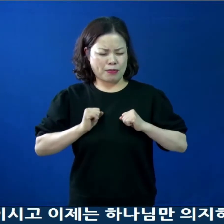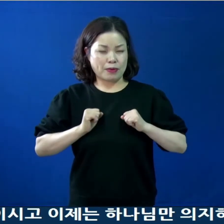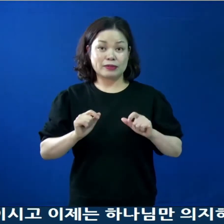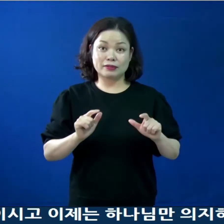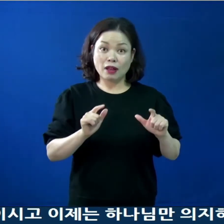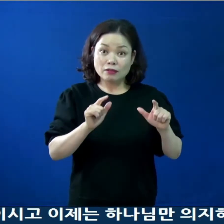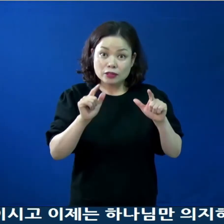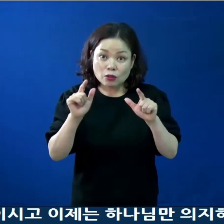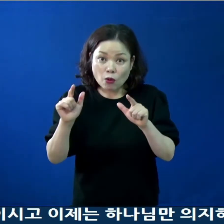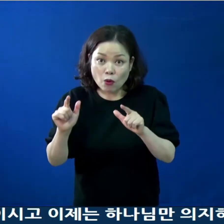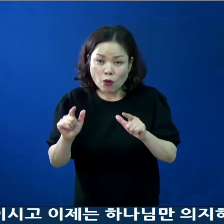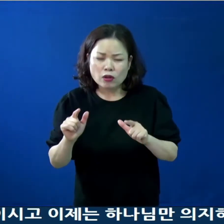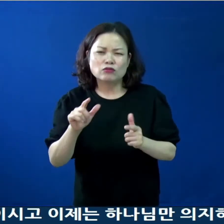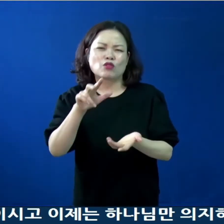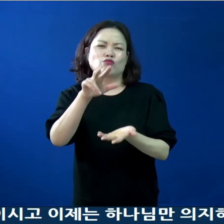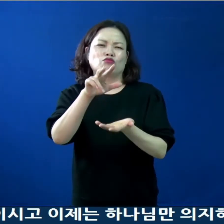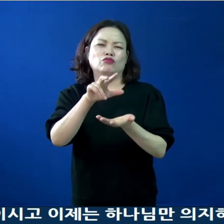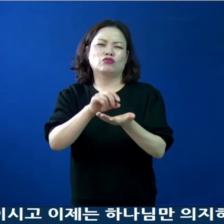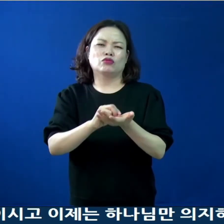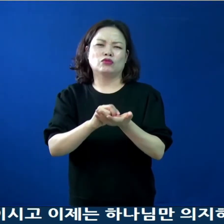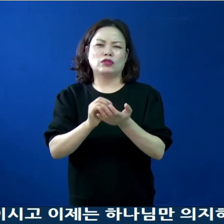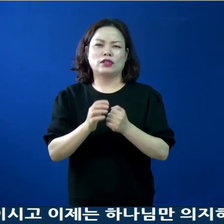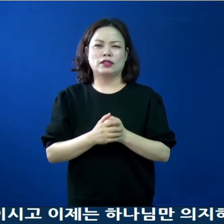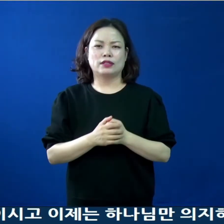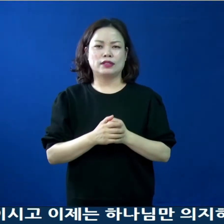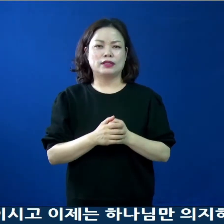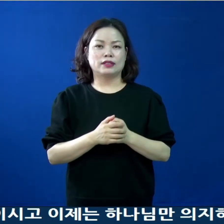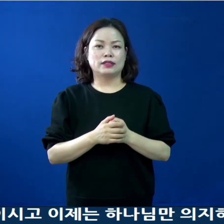건데, 문제는요, 여러분, 그렇게